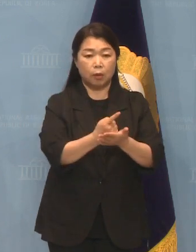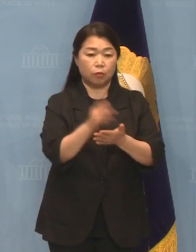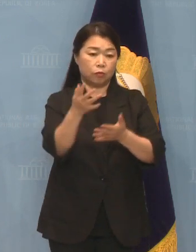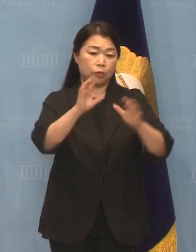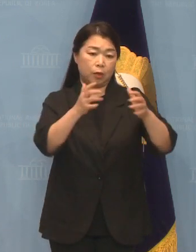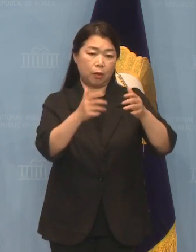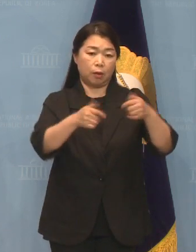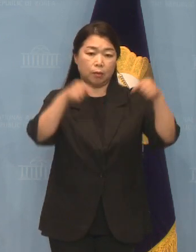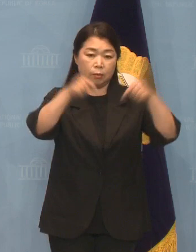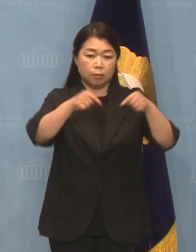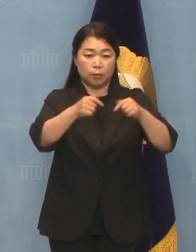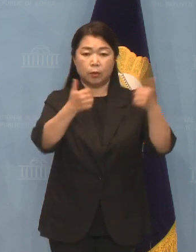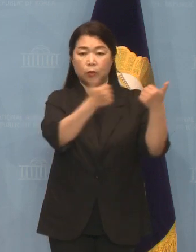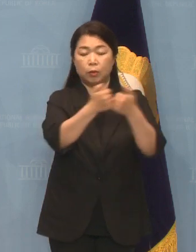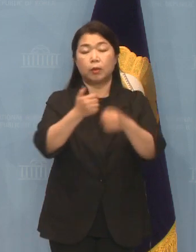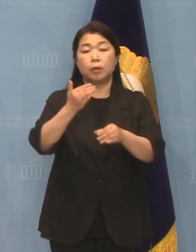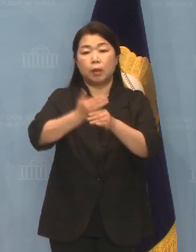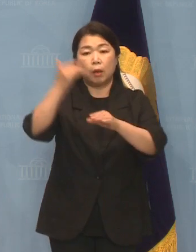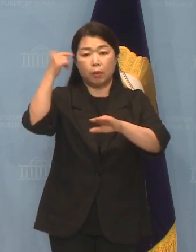협력 방안을 논의할 예정입니다.